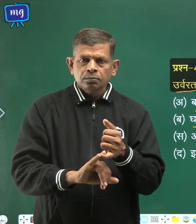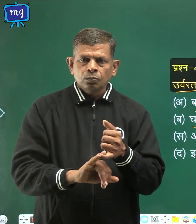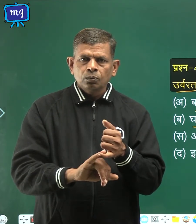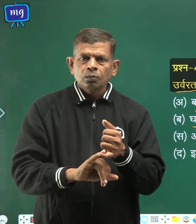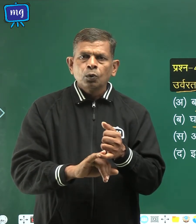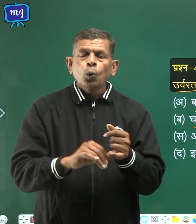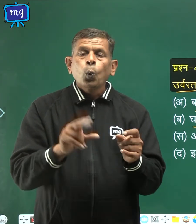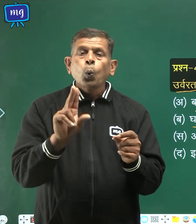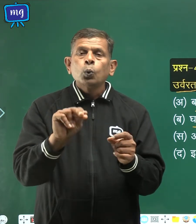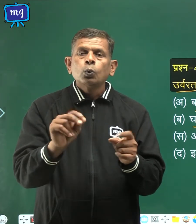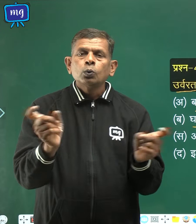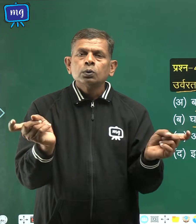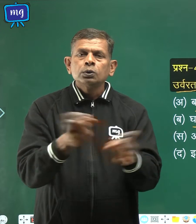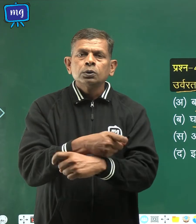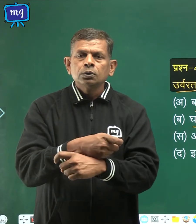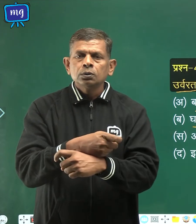अपरिवर्तित होती है,